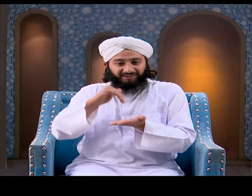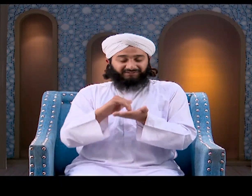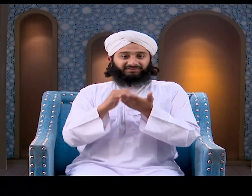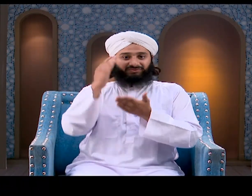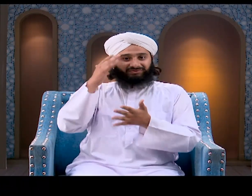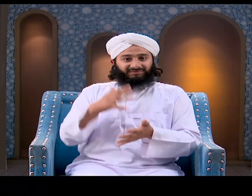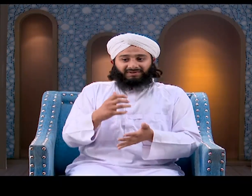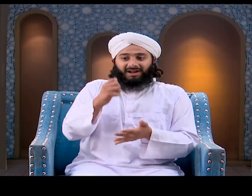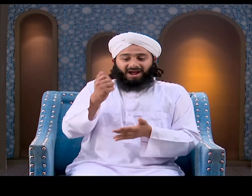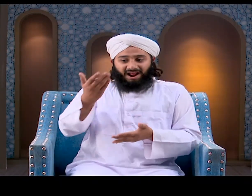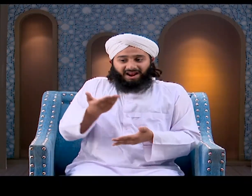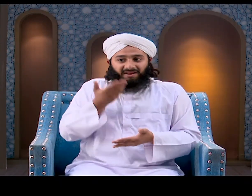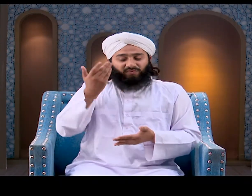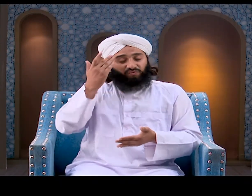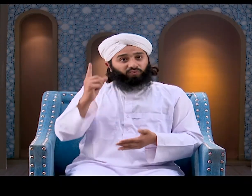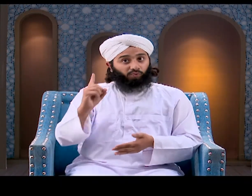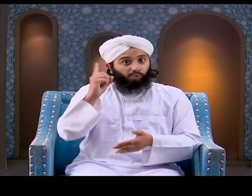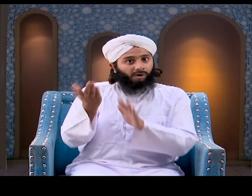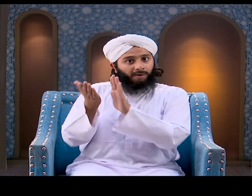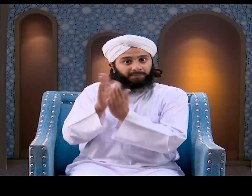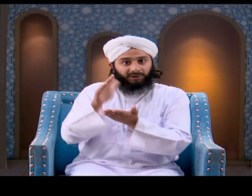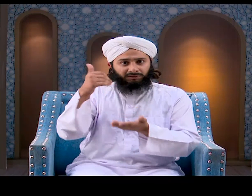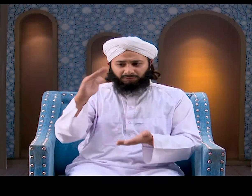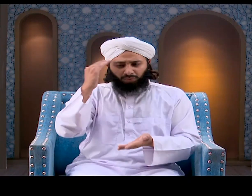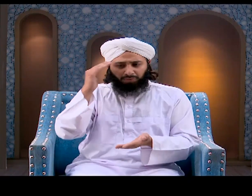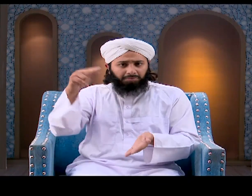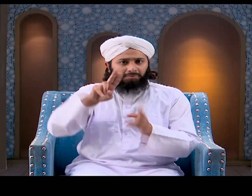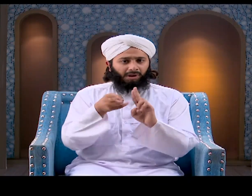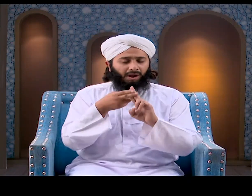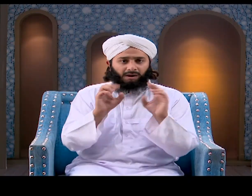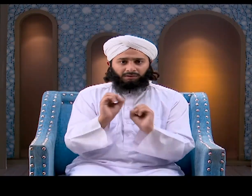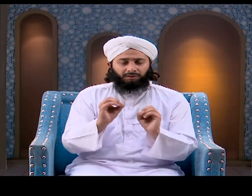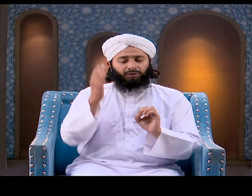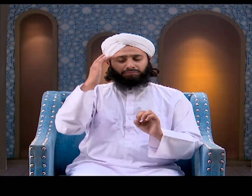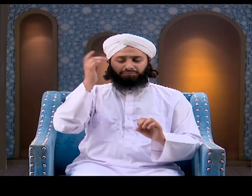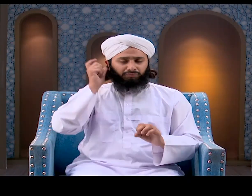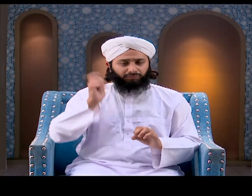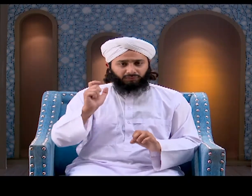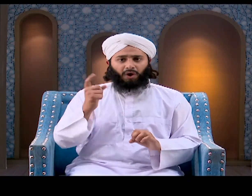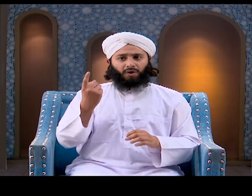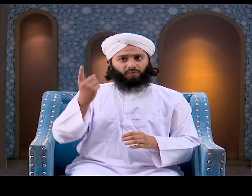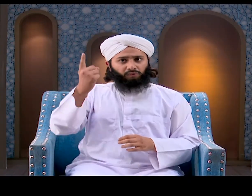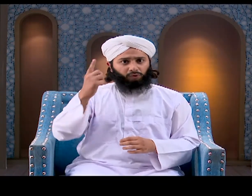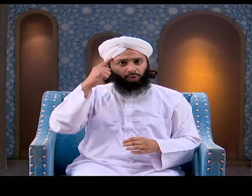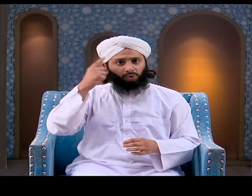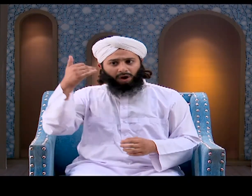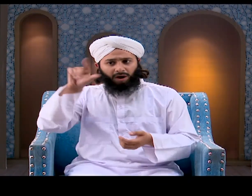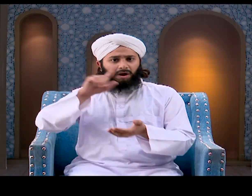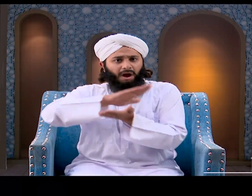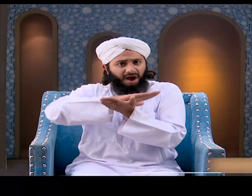ہے، فلاں بھی وفات پا گیا تھا، کیا وہ تمہارے پاس نہیں آیا؟ مسلمان روحیں کہتی ہیں، وہ تو حاویہ میں گیا، یعنی وہ